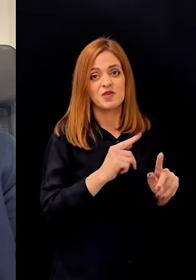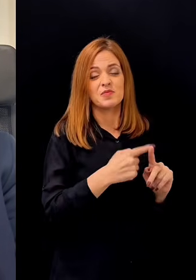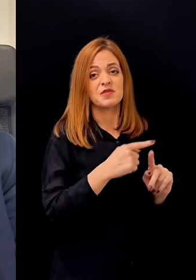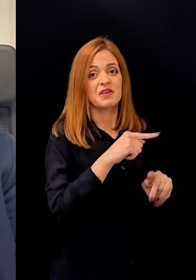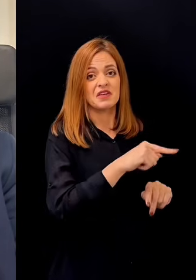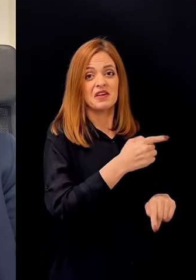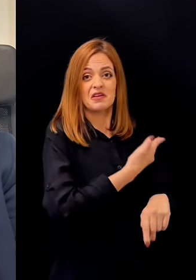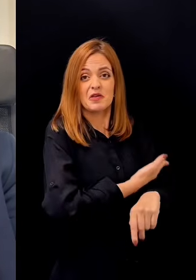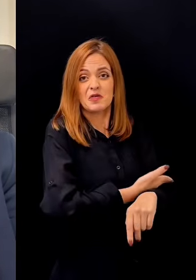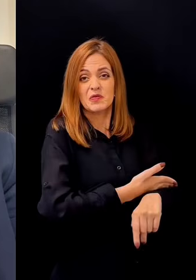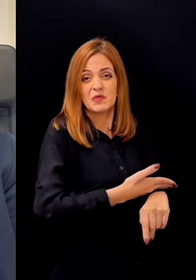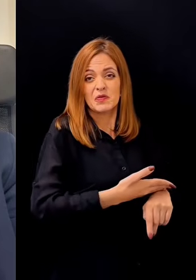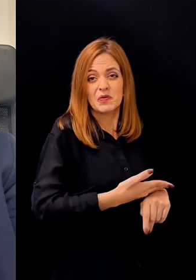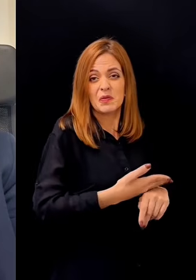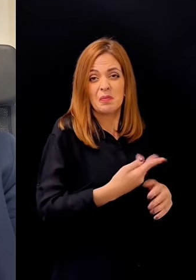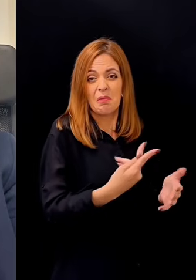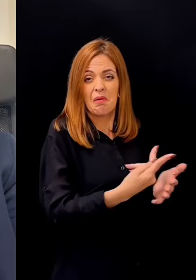moda.